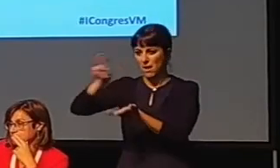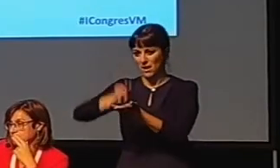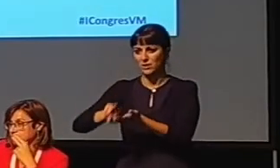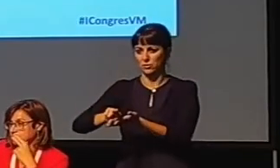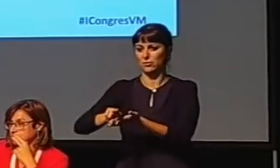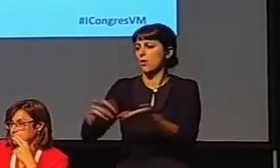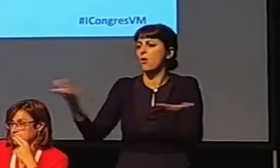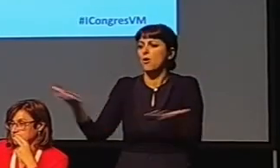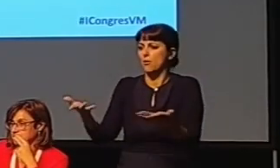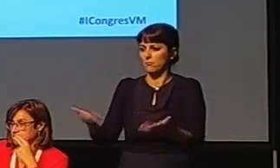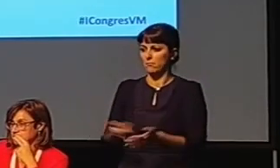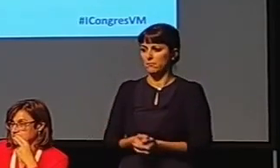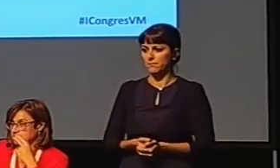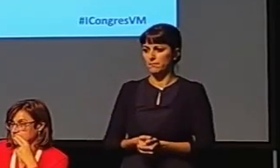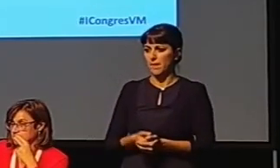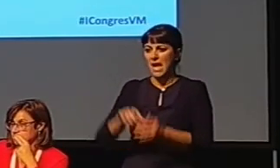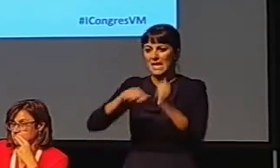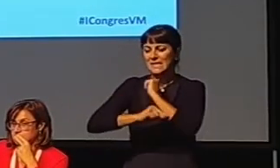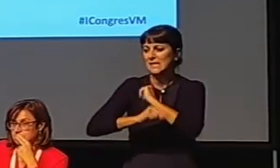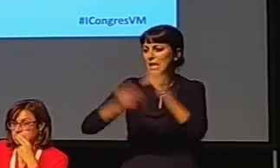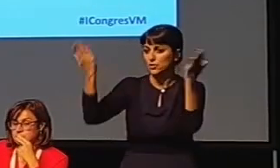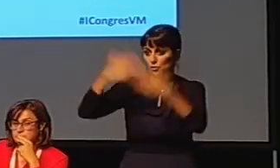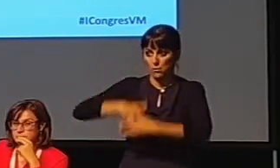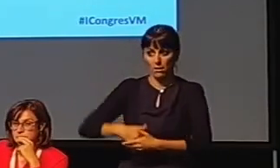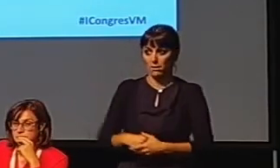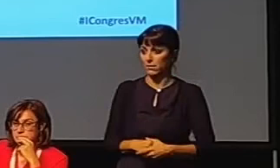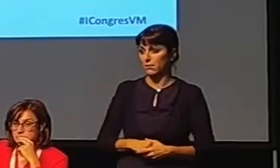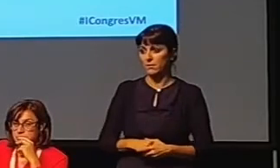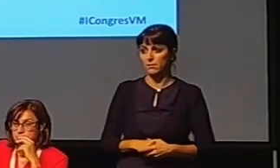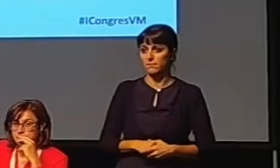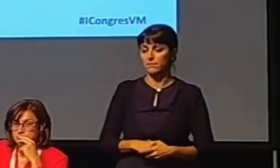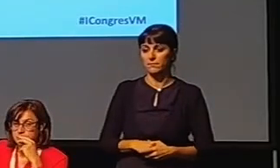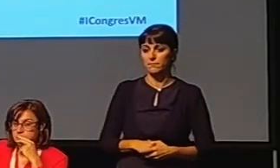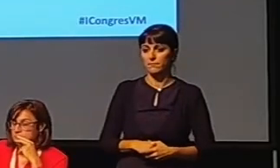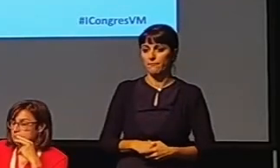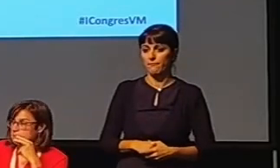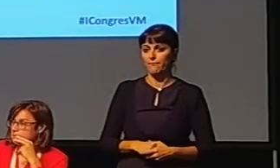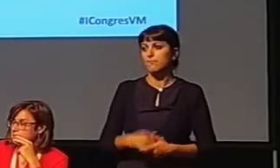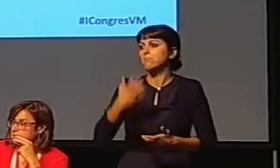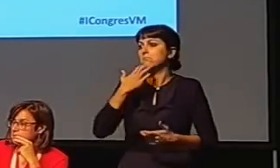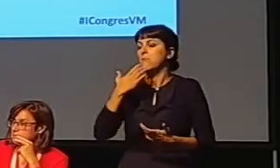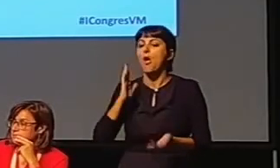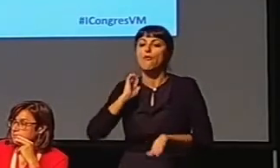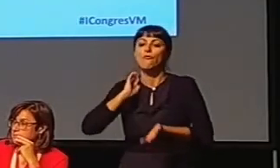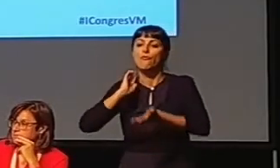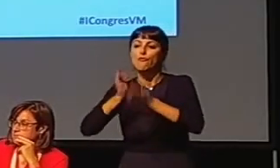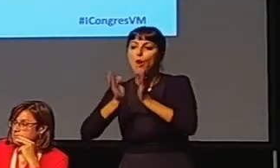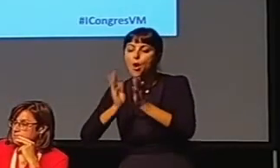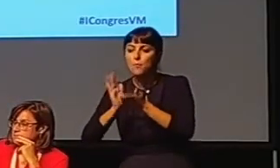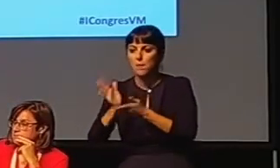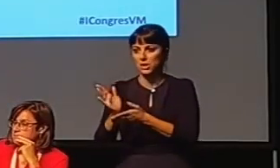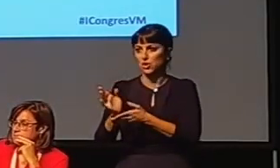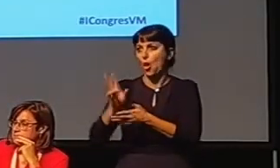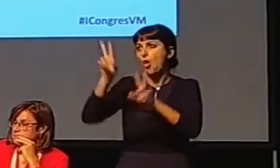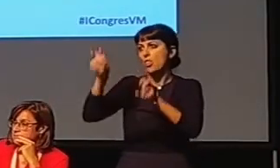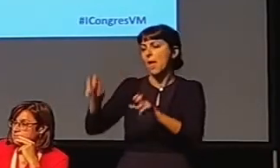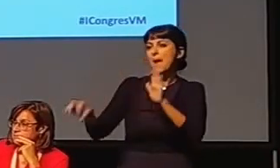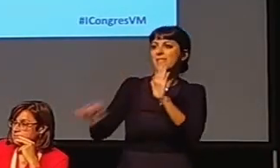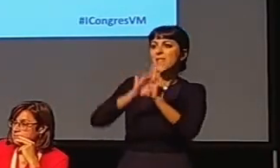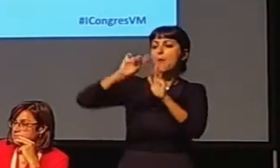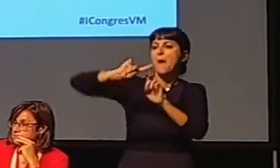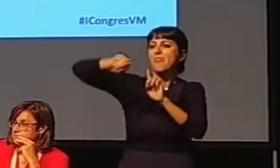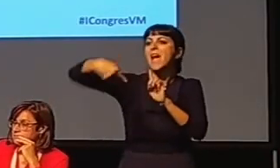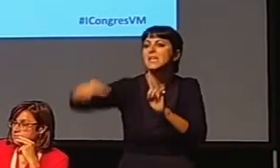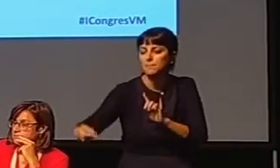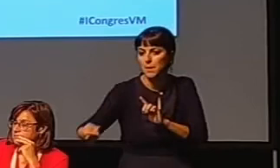No tenim estratègies. I no estic parlant de si tenim formació en el posttraumàtic o en el tema